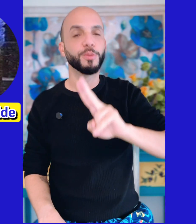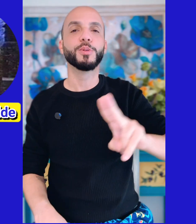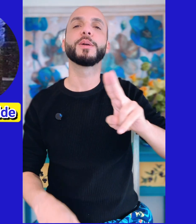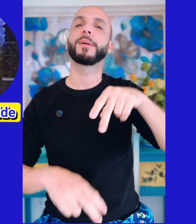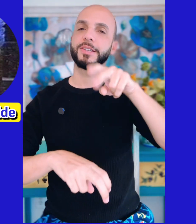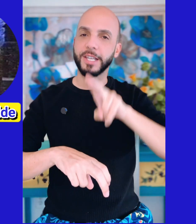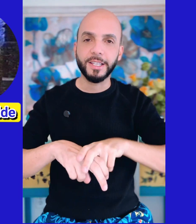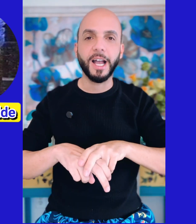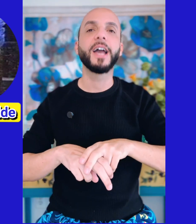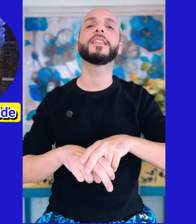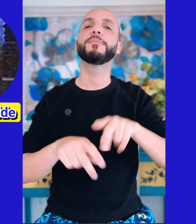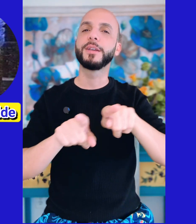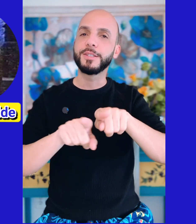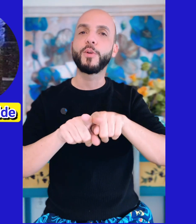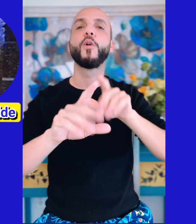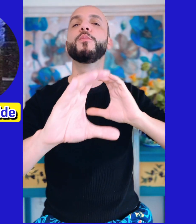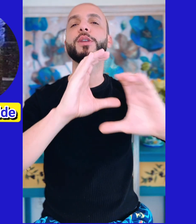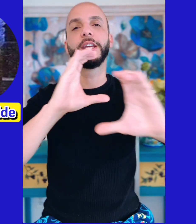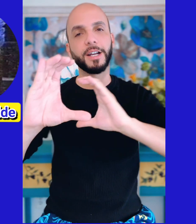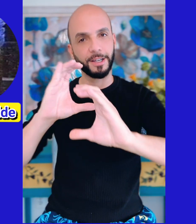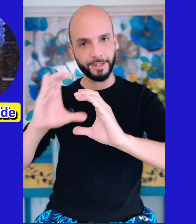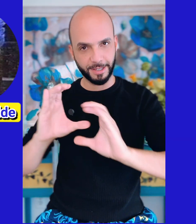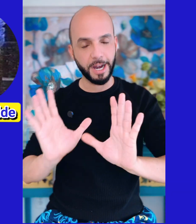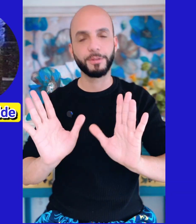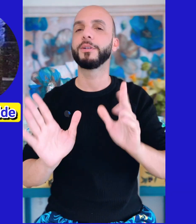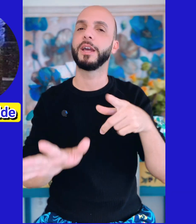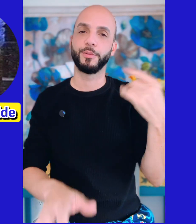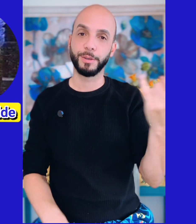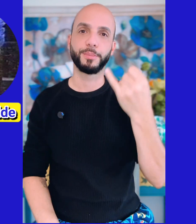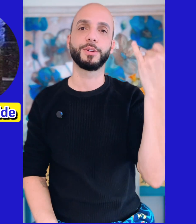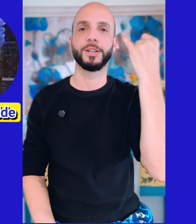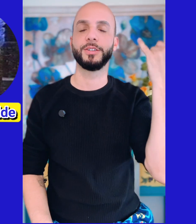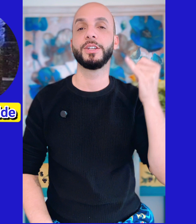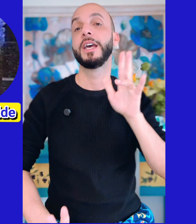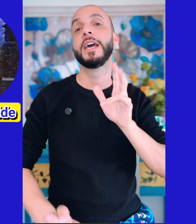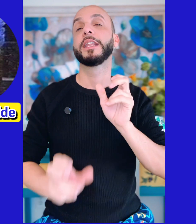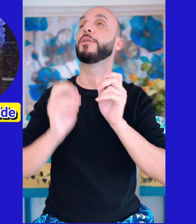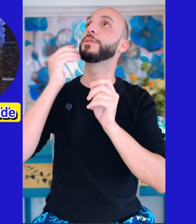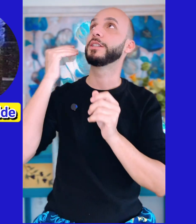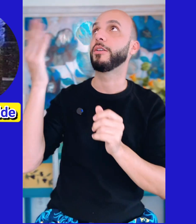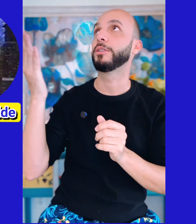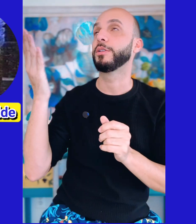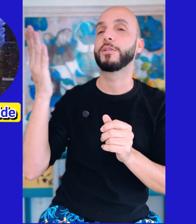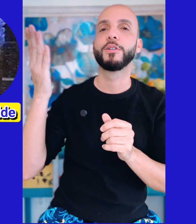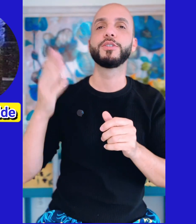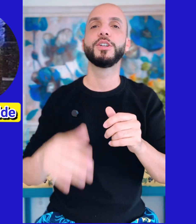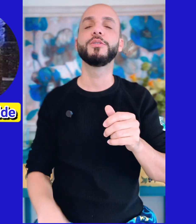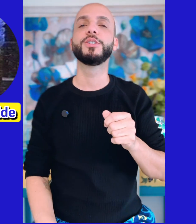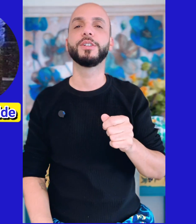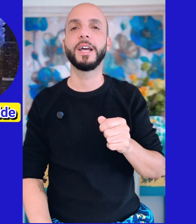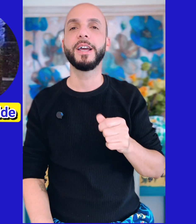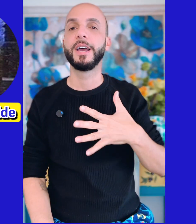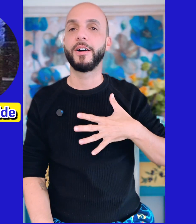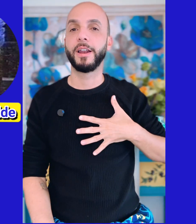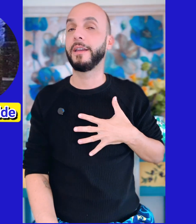usa para sentar e também se comunica, certo? É importante. Então, o sinal da Dona Clotilde, né? Olha aí.